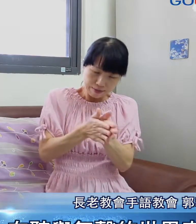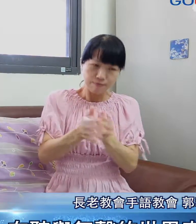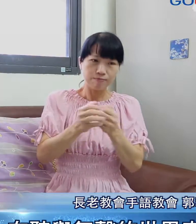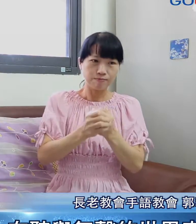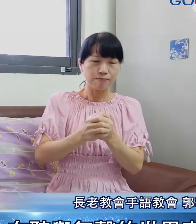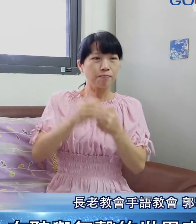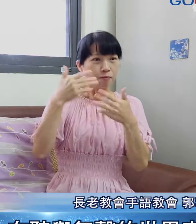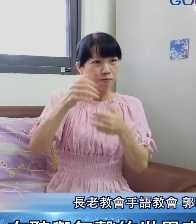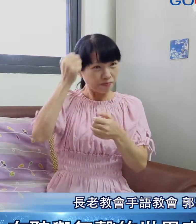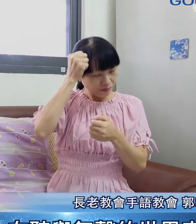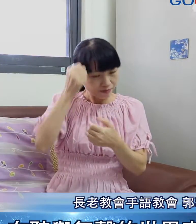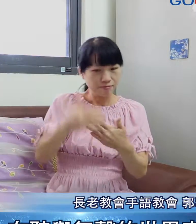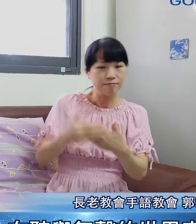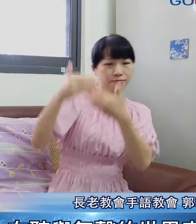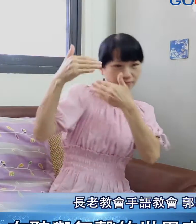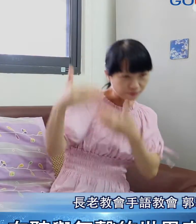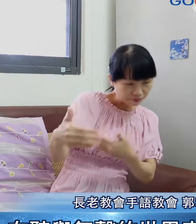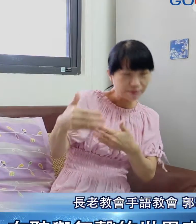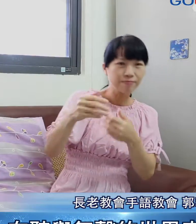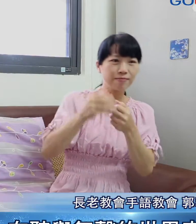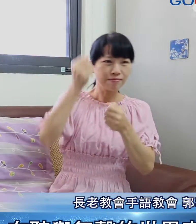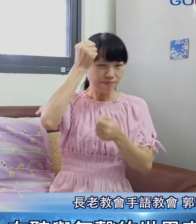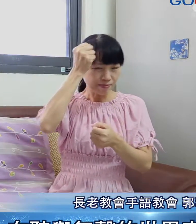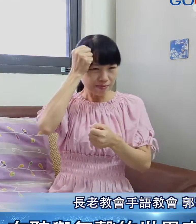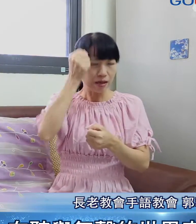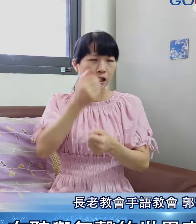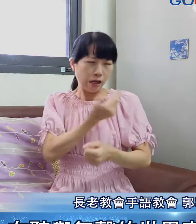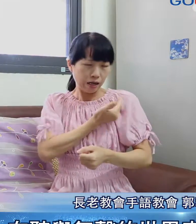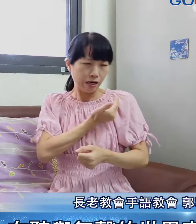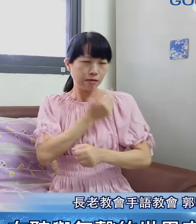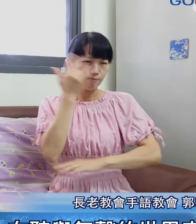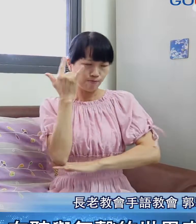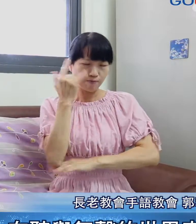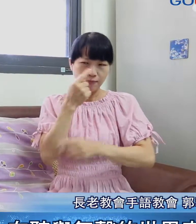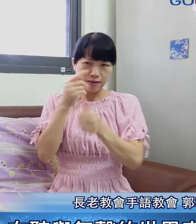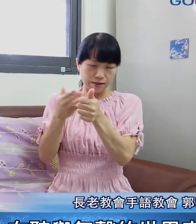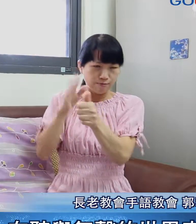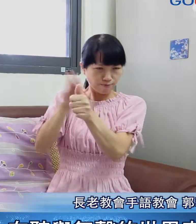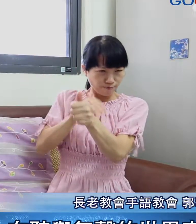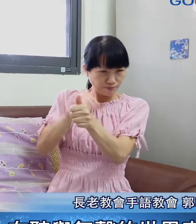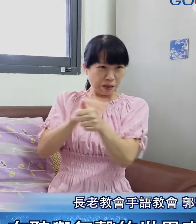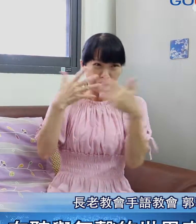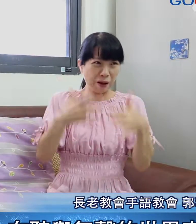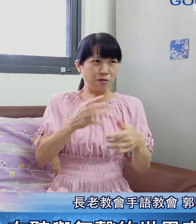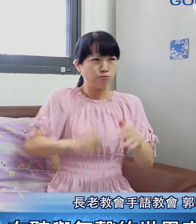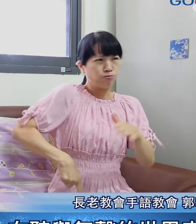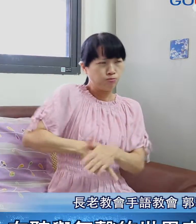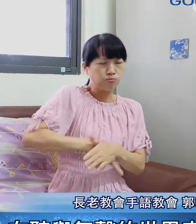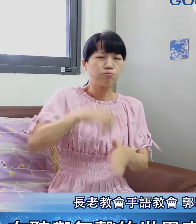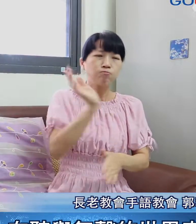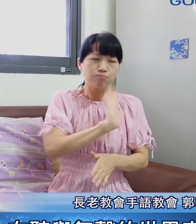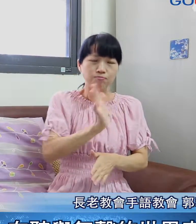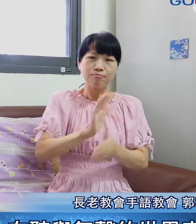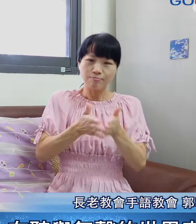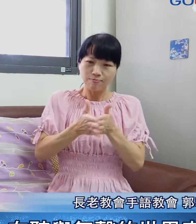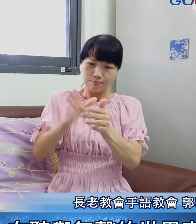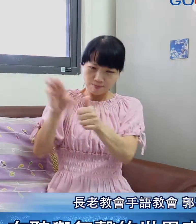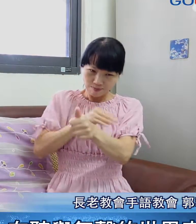戴，要多洗手，要记得与人保持距离，那要忍耐。在这段期